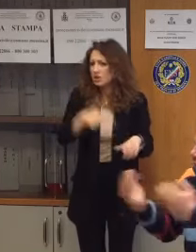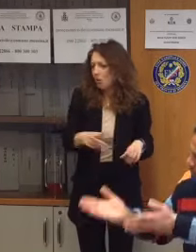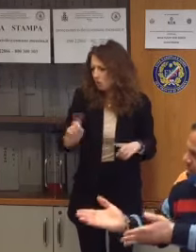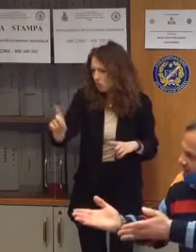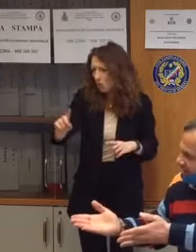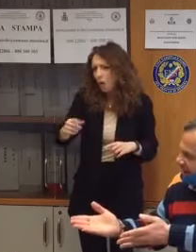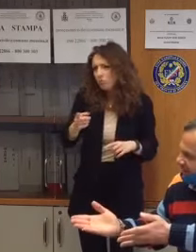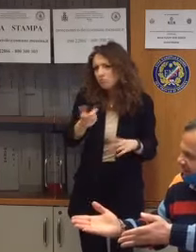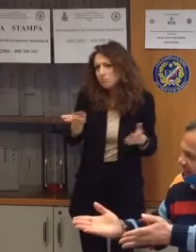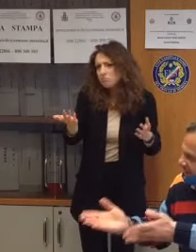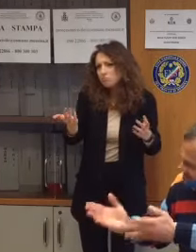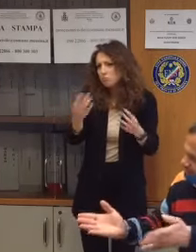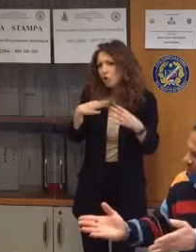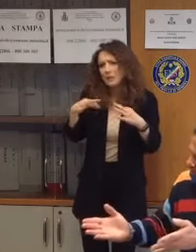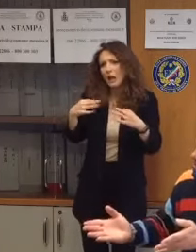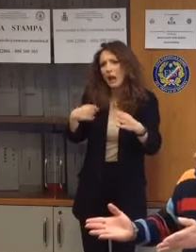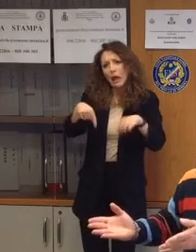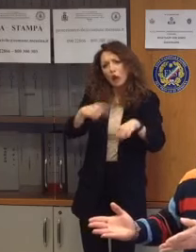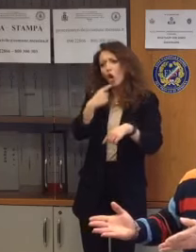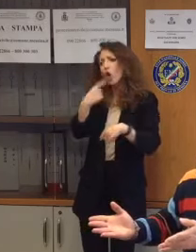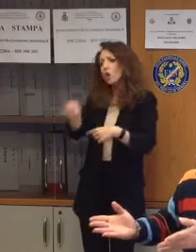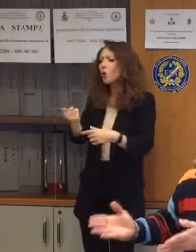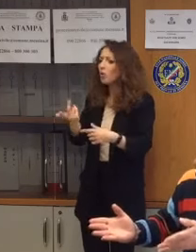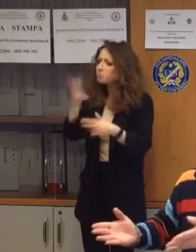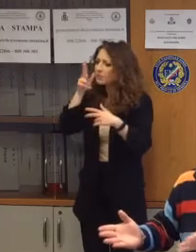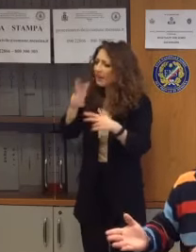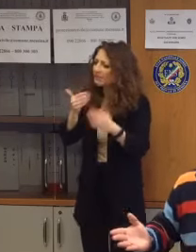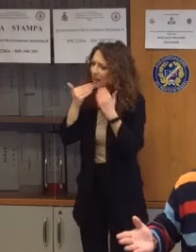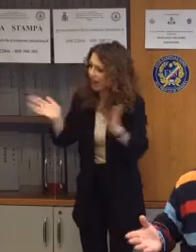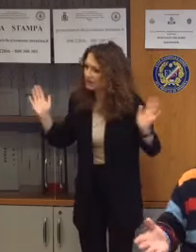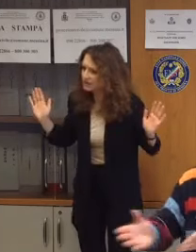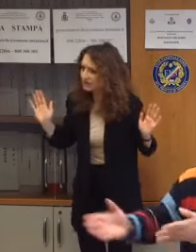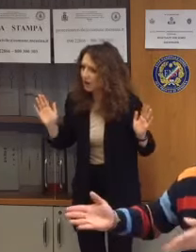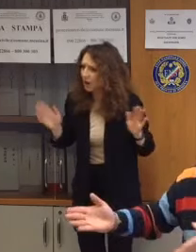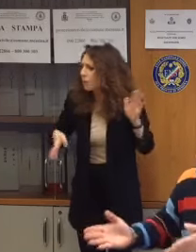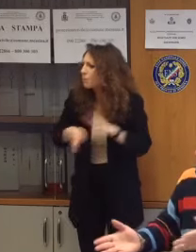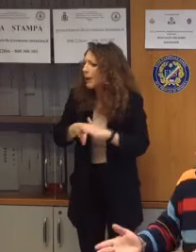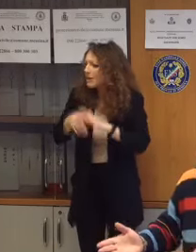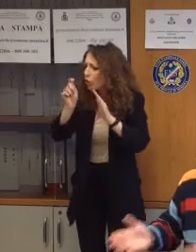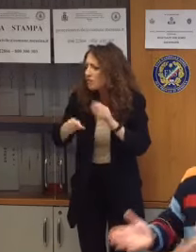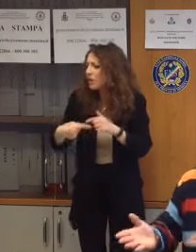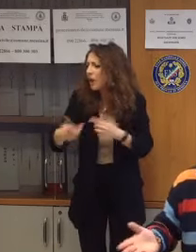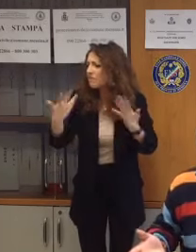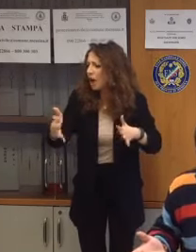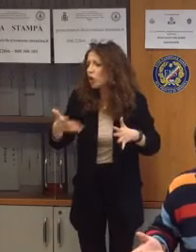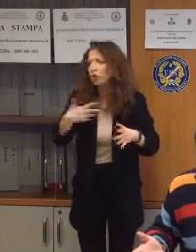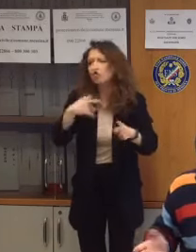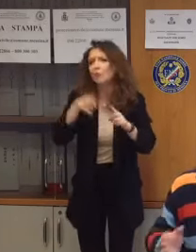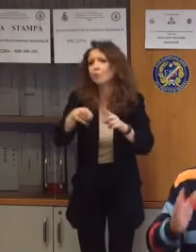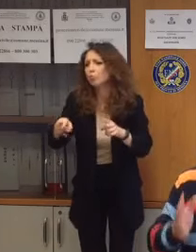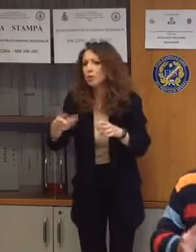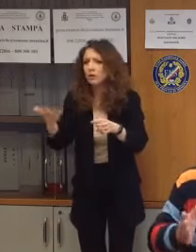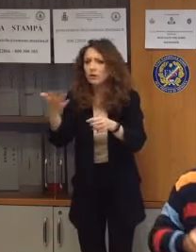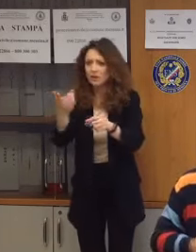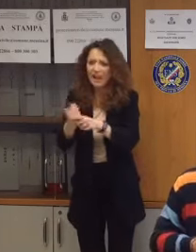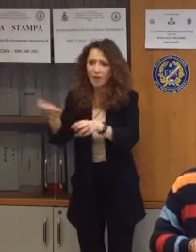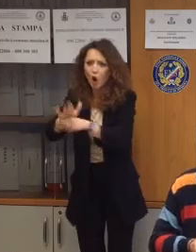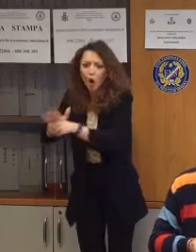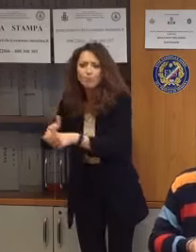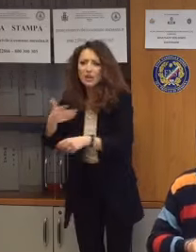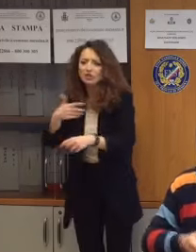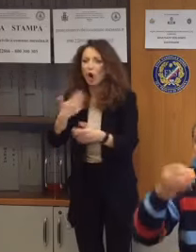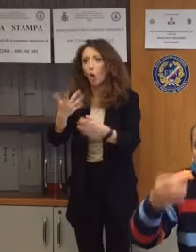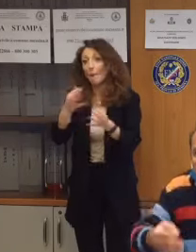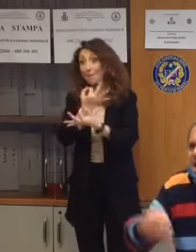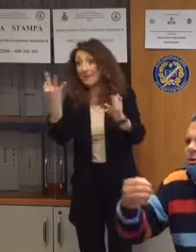glielo dico io bravo e grazie, che intanto siamo riusciti a partire, va bene? Ci sono buche e imperfezioni, ora li sistemiamo, queste 48